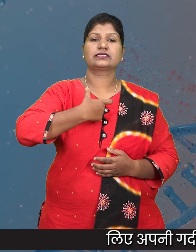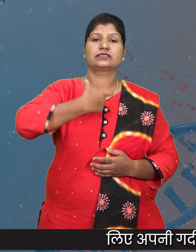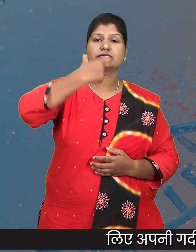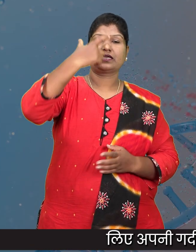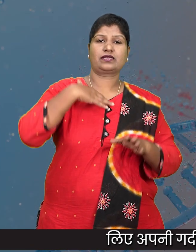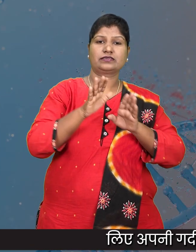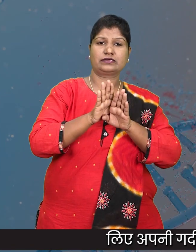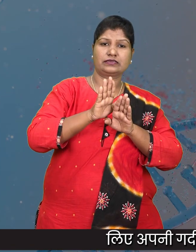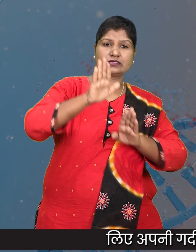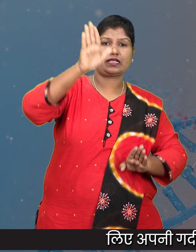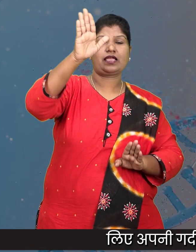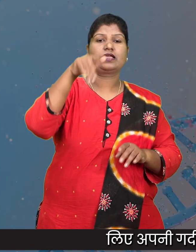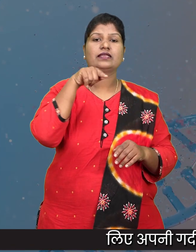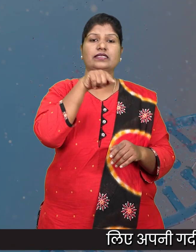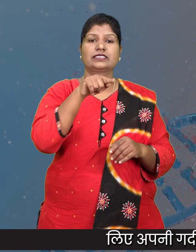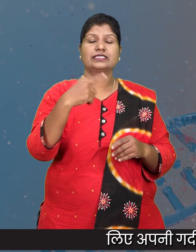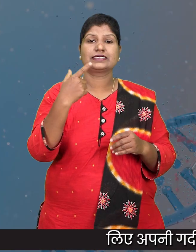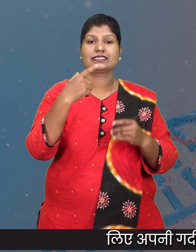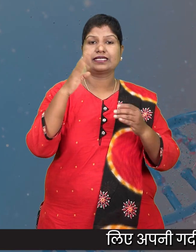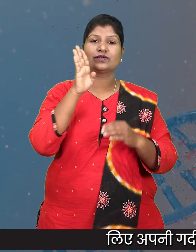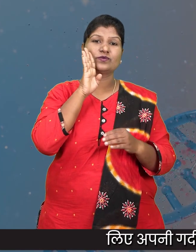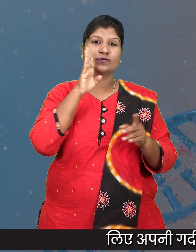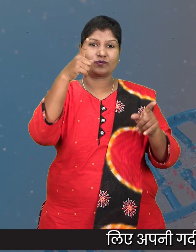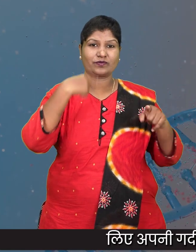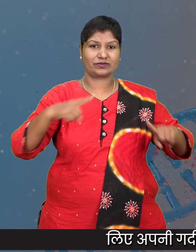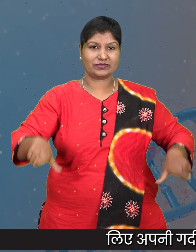और अग्रपादों को खींचना शुरू किया।